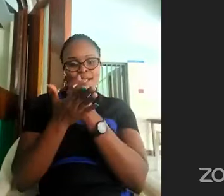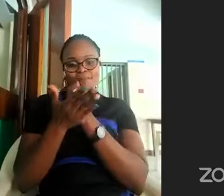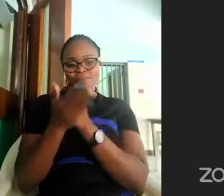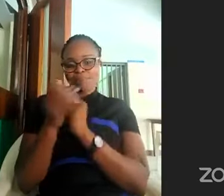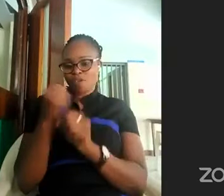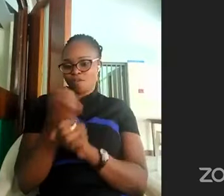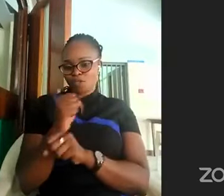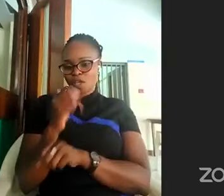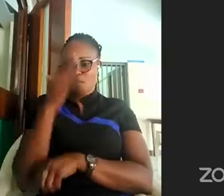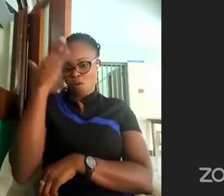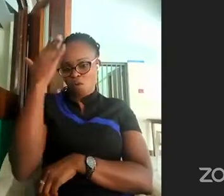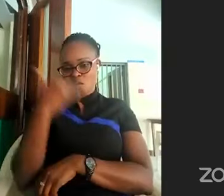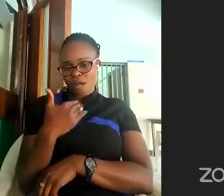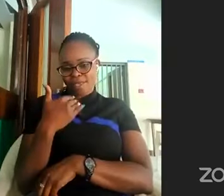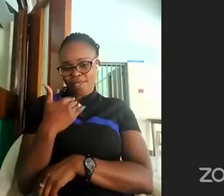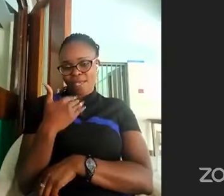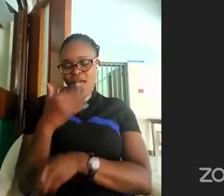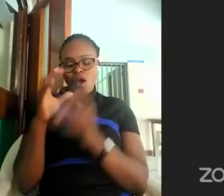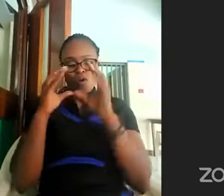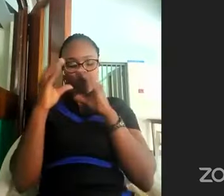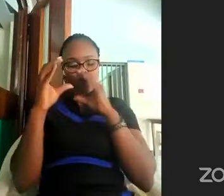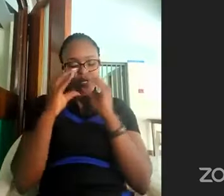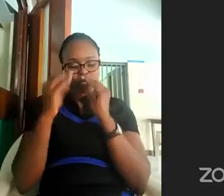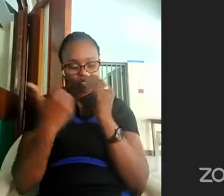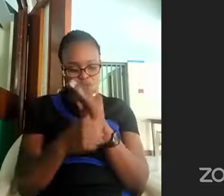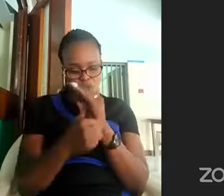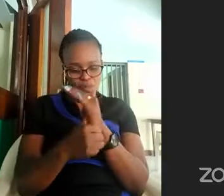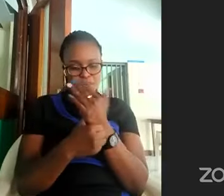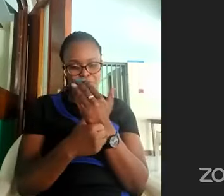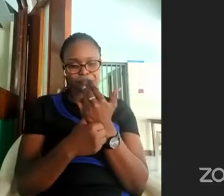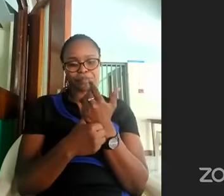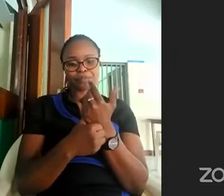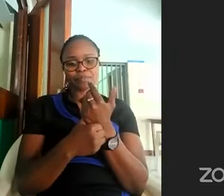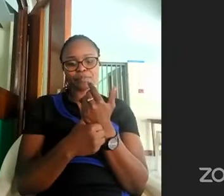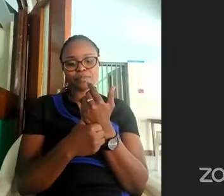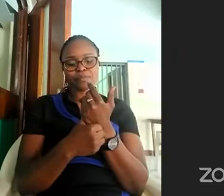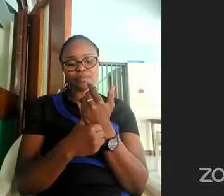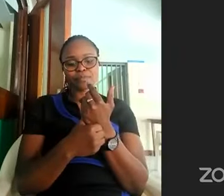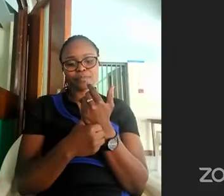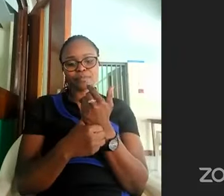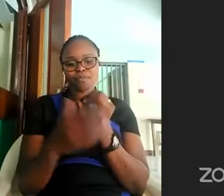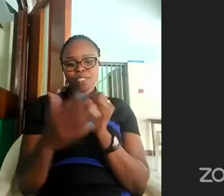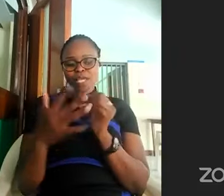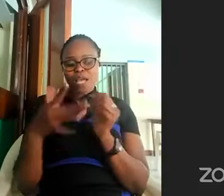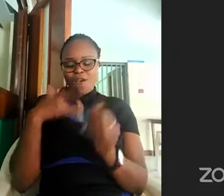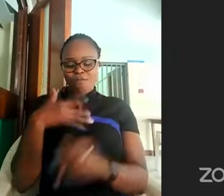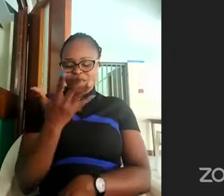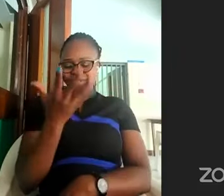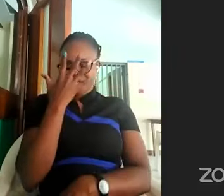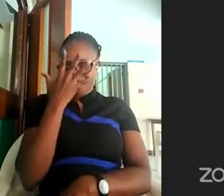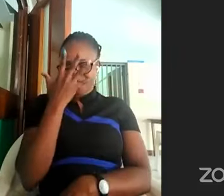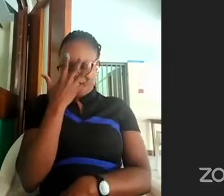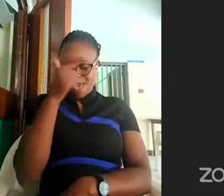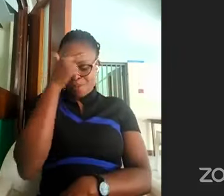ukosefu wa mawasiliano, ukosefu wa hiyo, wamejitia aibu kwa sababu ya ulemavu wao, hawawezi,